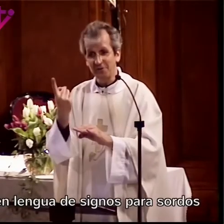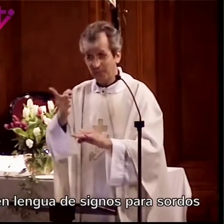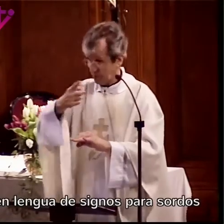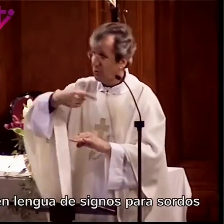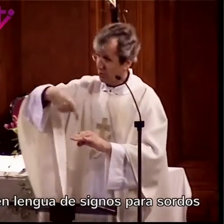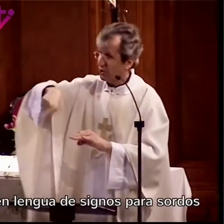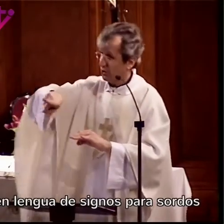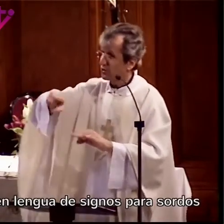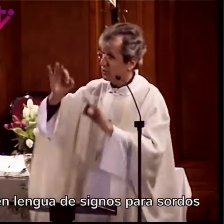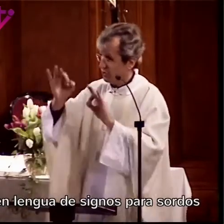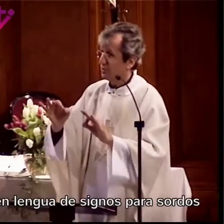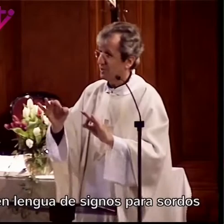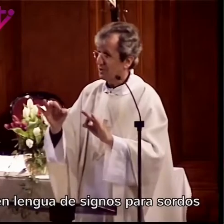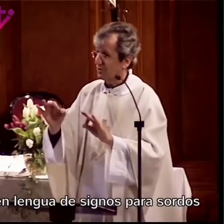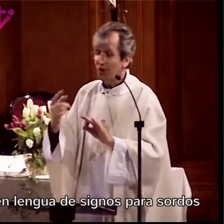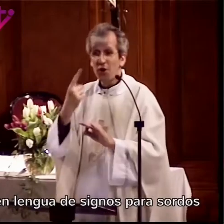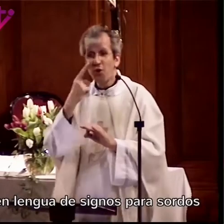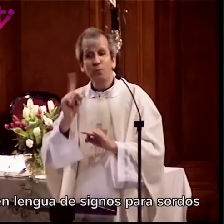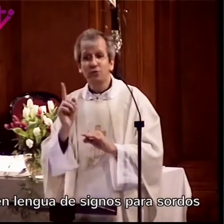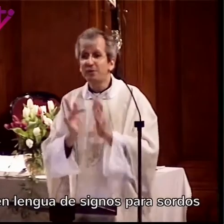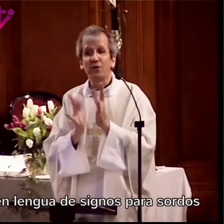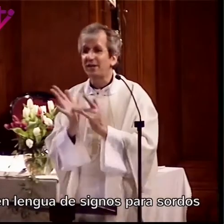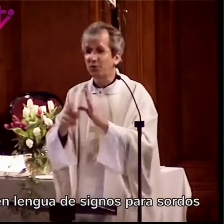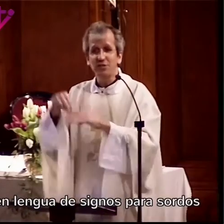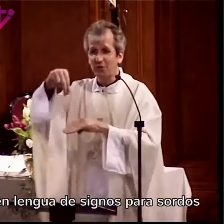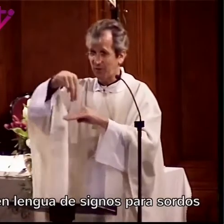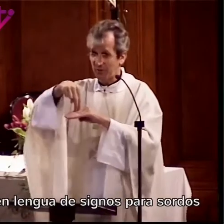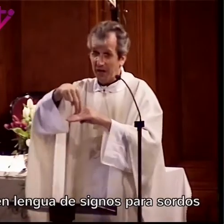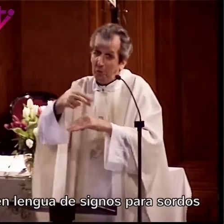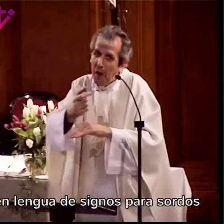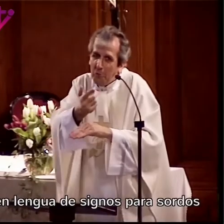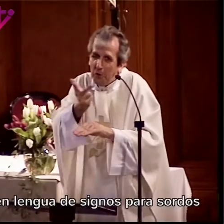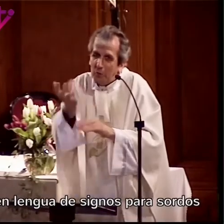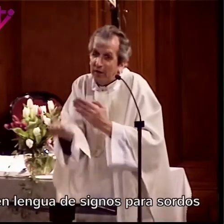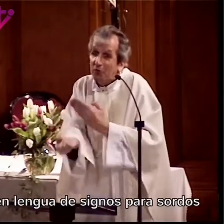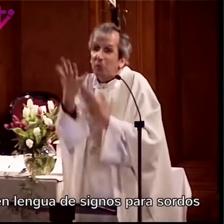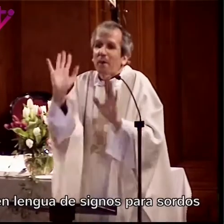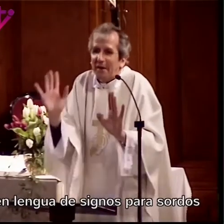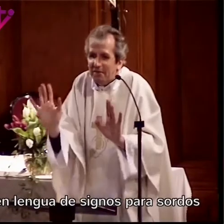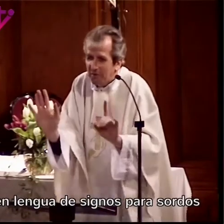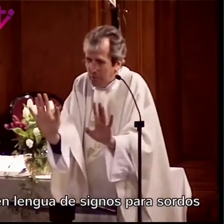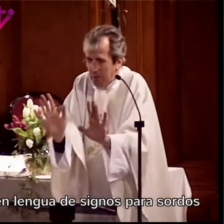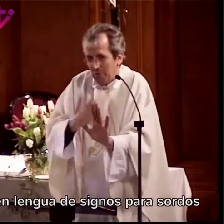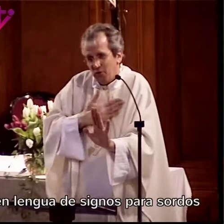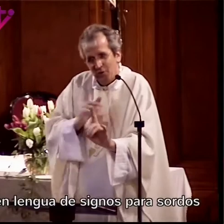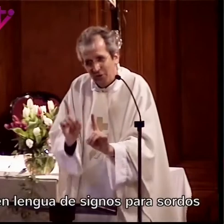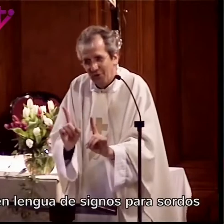nosotros somos de estos no hemos visto a Jesucristo resucitado a lo mejor alguno ha tenido alguna aparición yo no